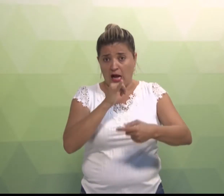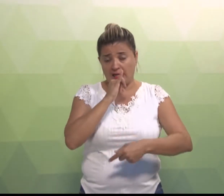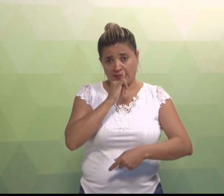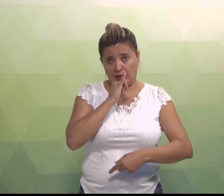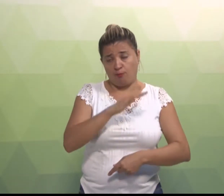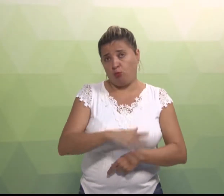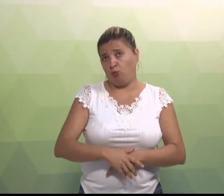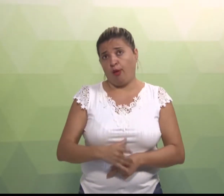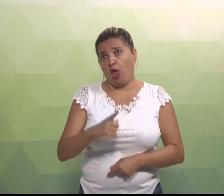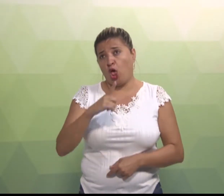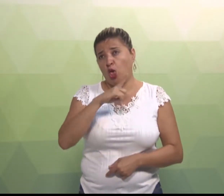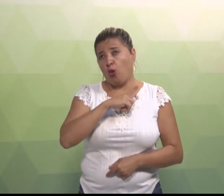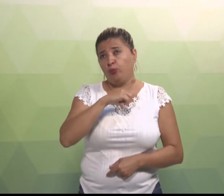por exemplo.